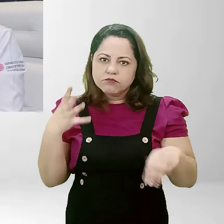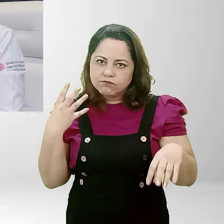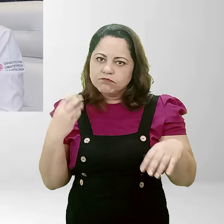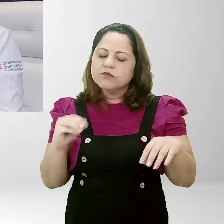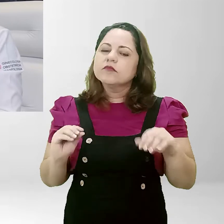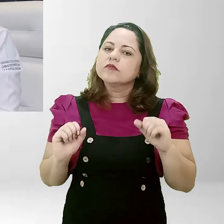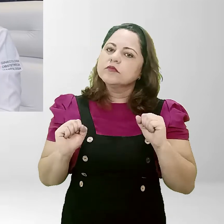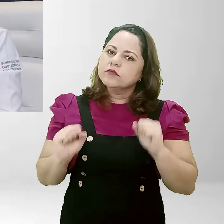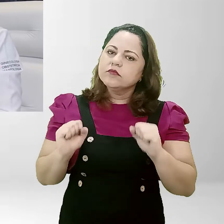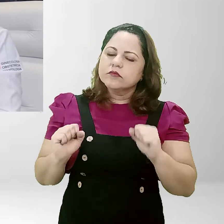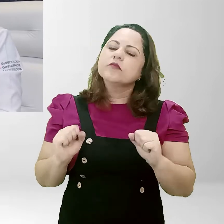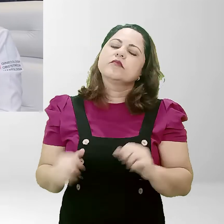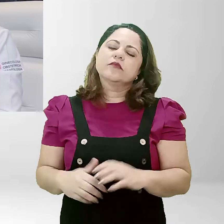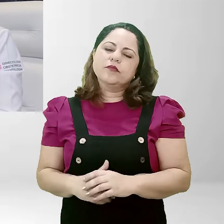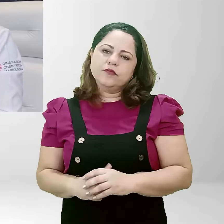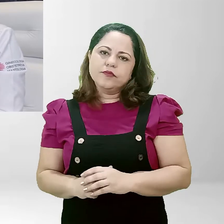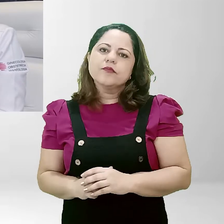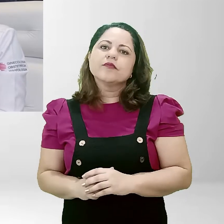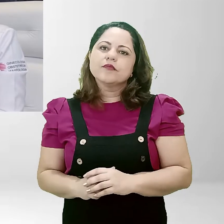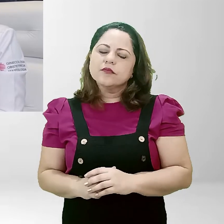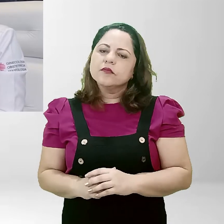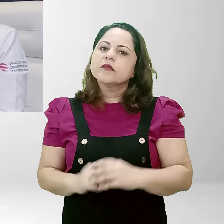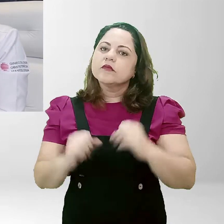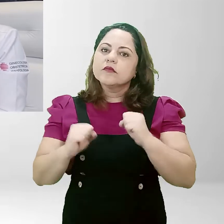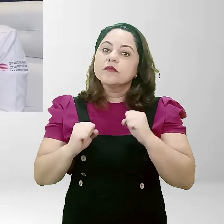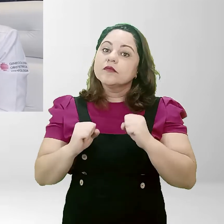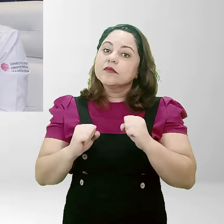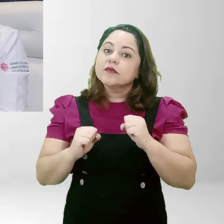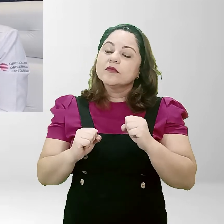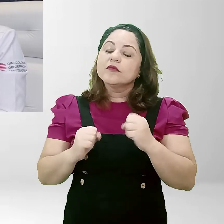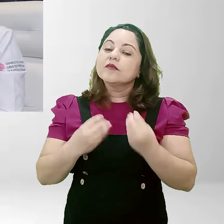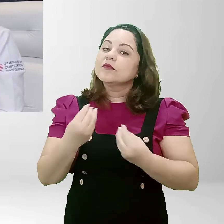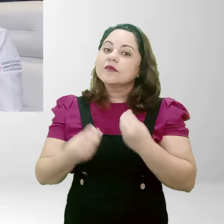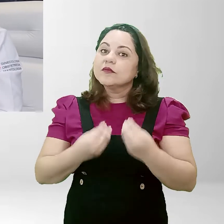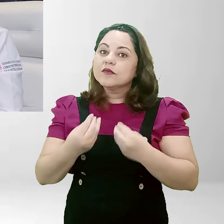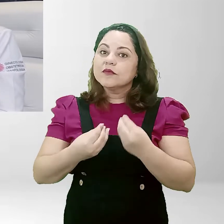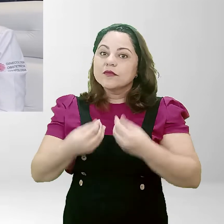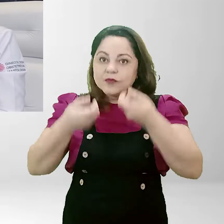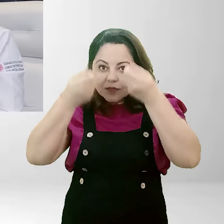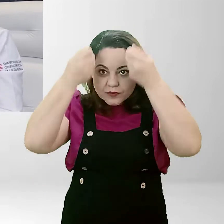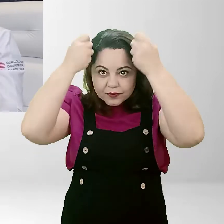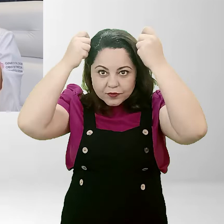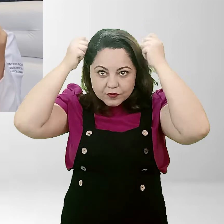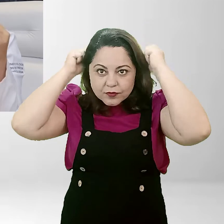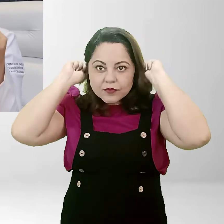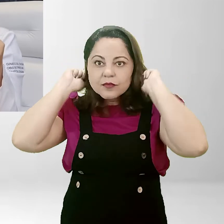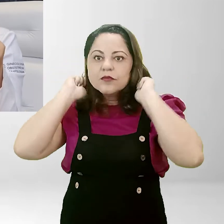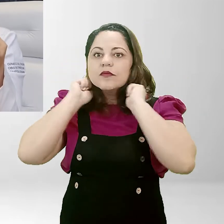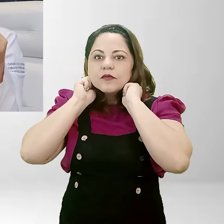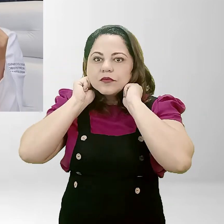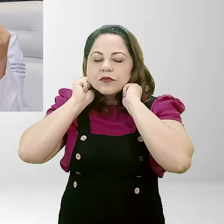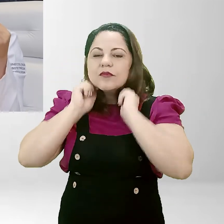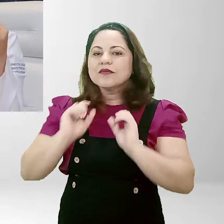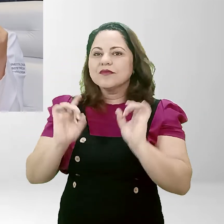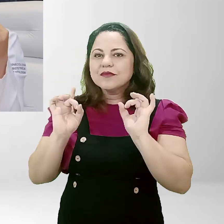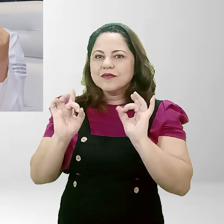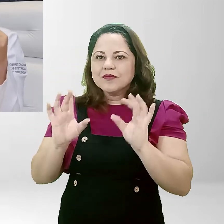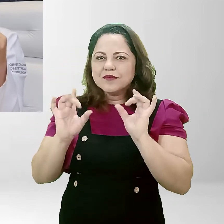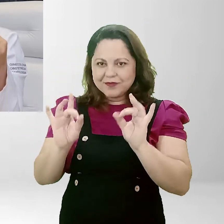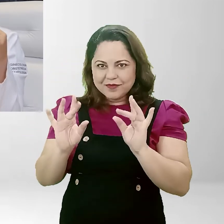utilizado, para a maioria das mulheres. Há o uso de tocas térmicas, aquela